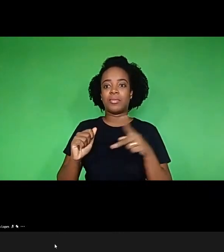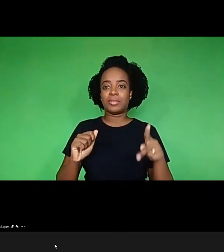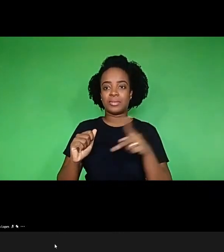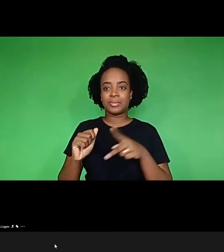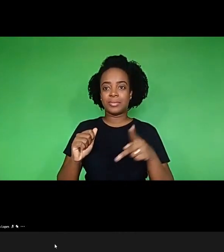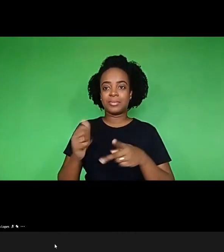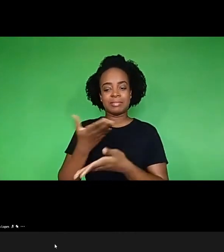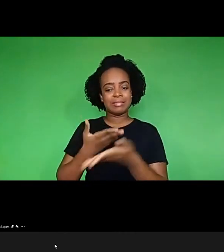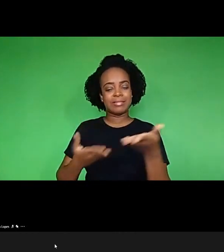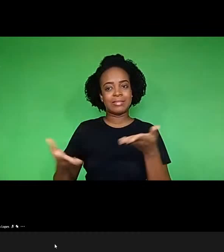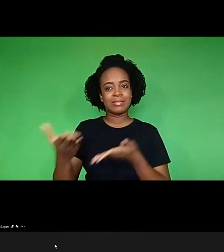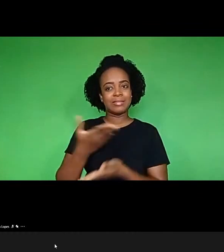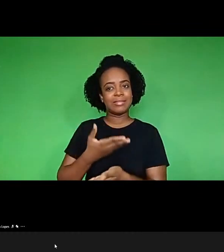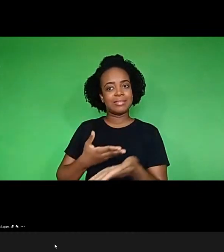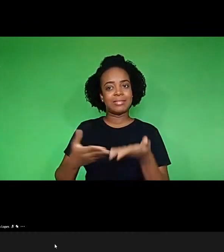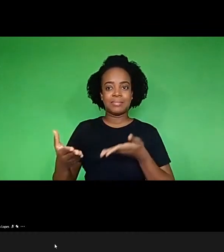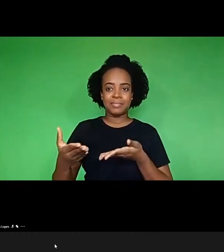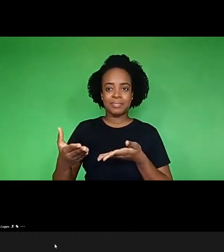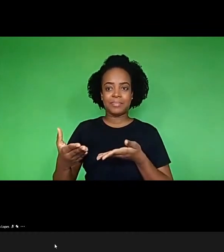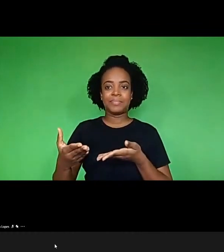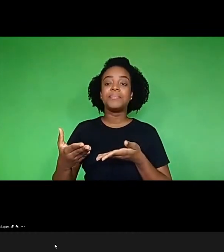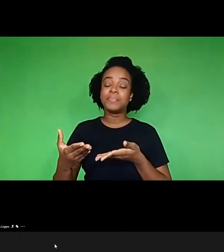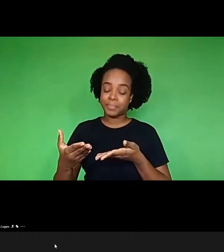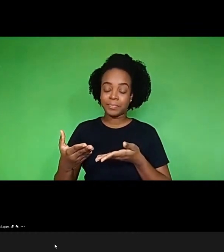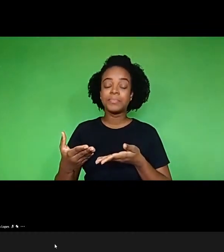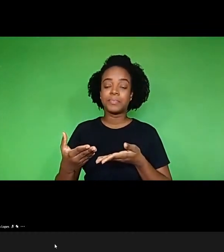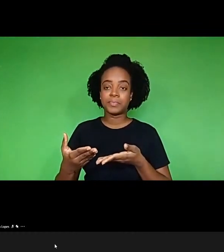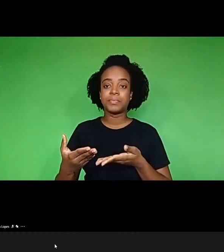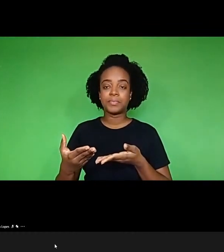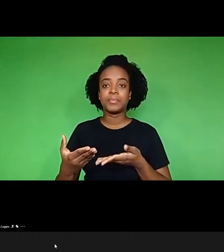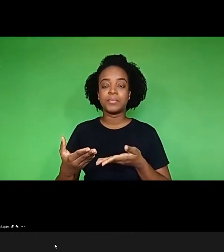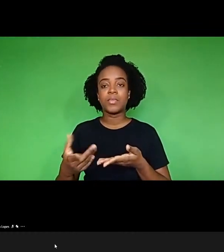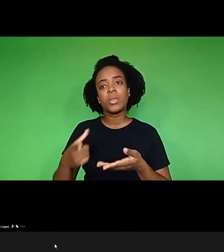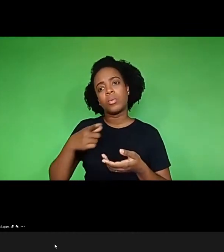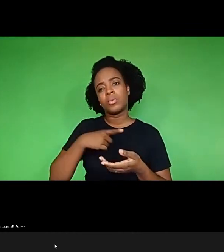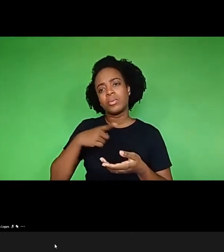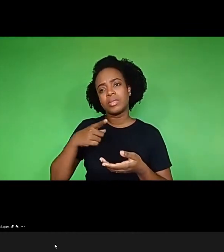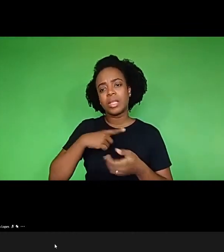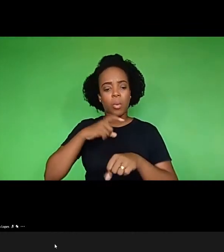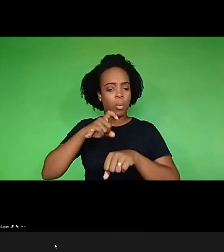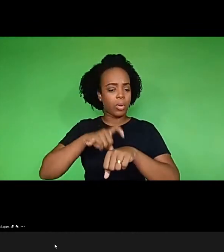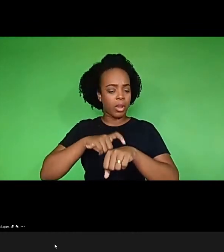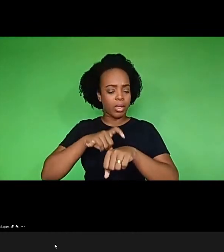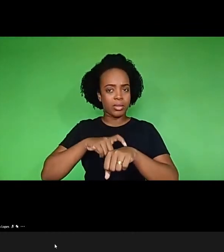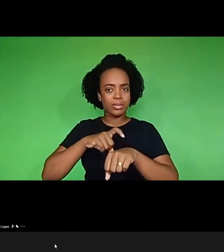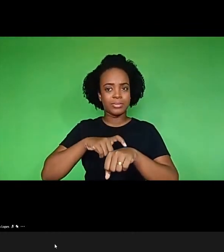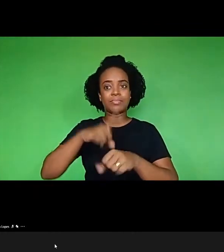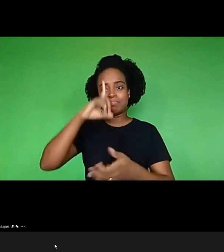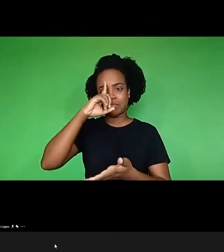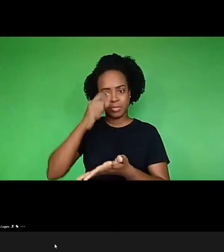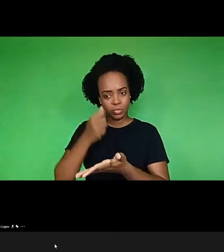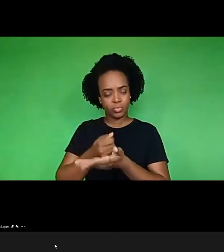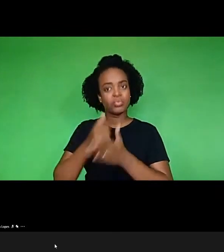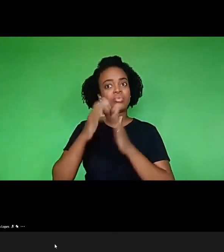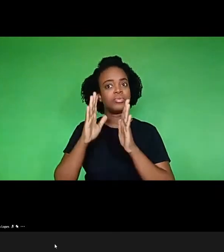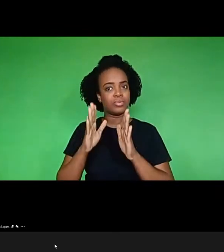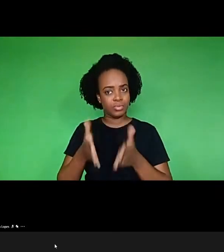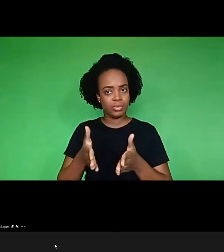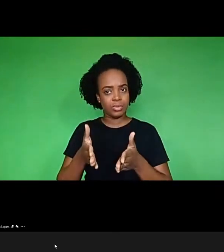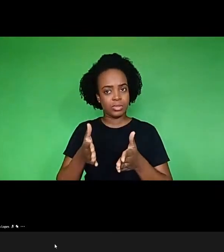um certo horário do dia, ok? A gente vai ter esses horários, eles já foram definidos, vai falar um pouquinho